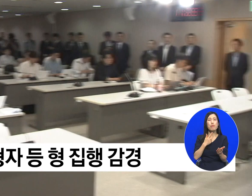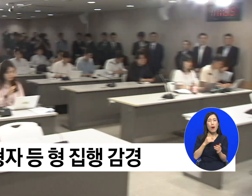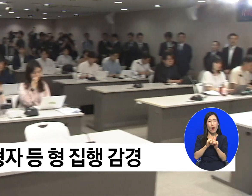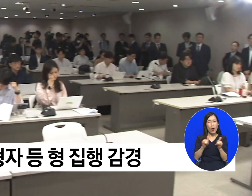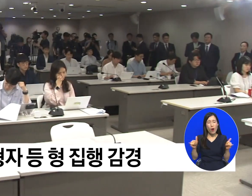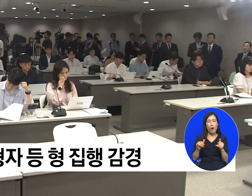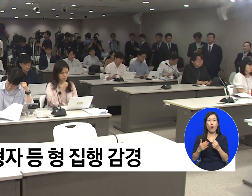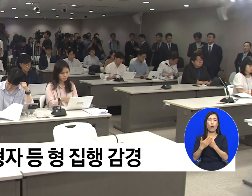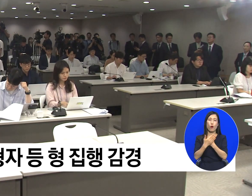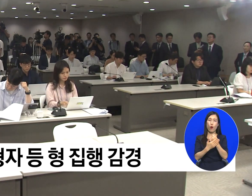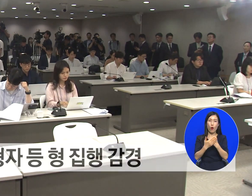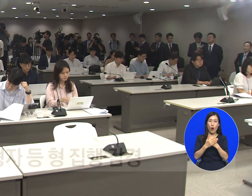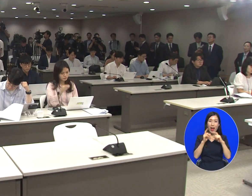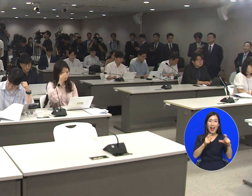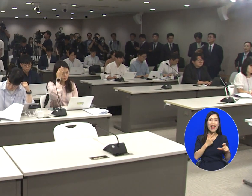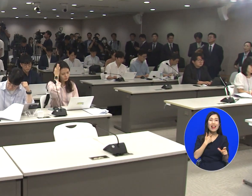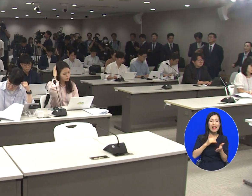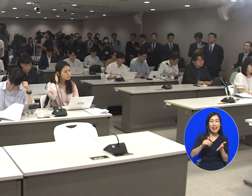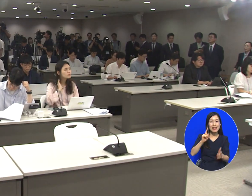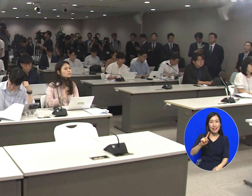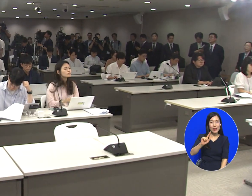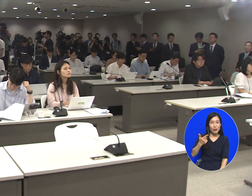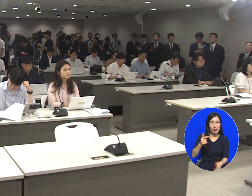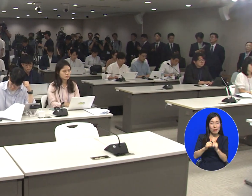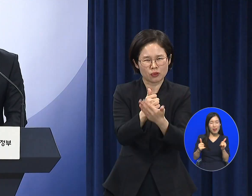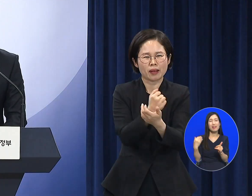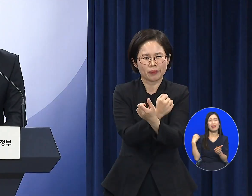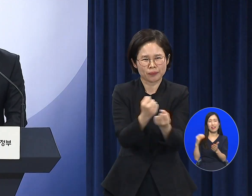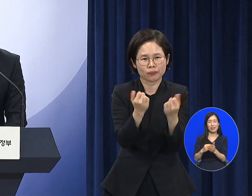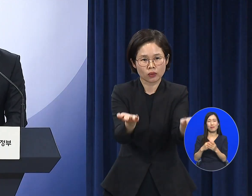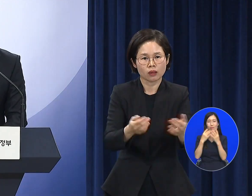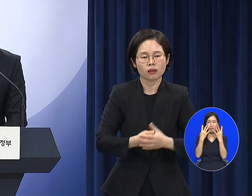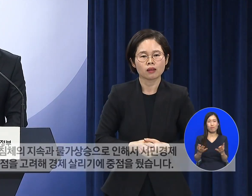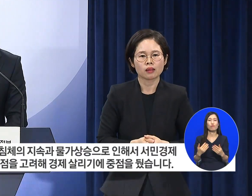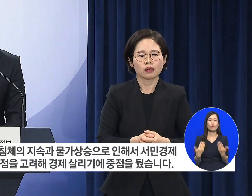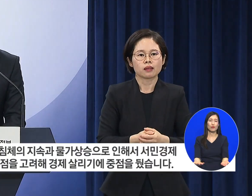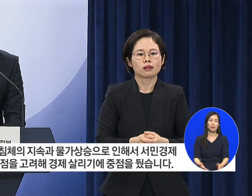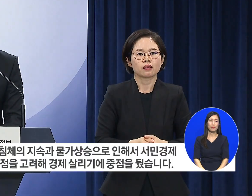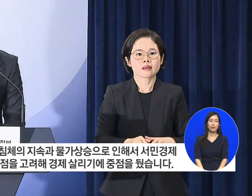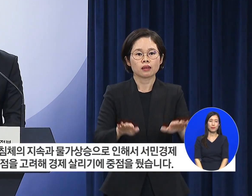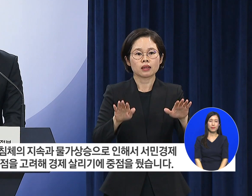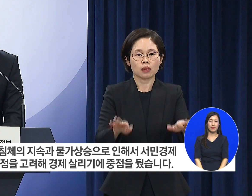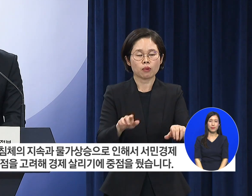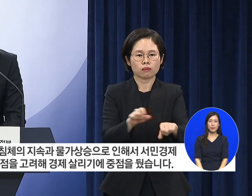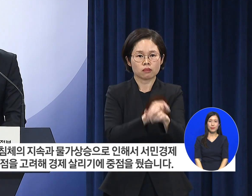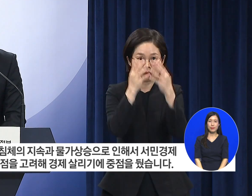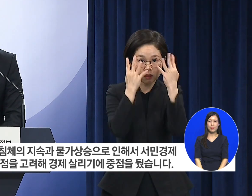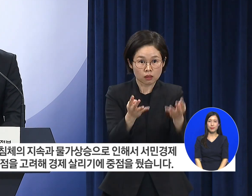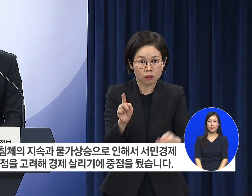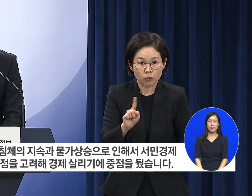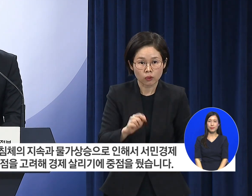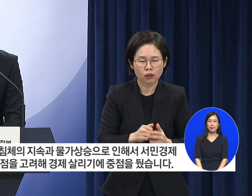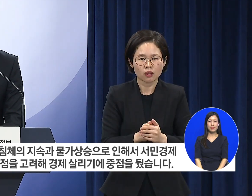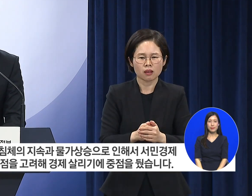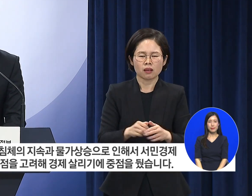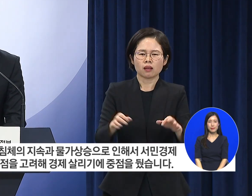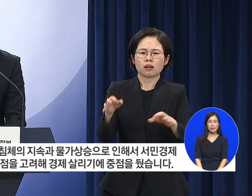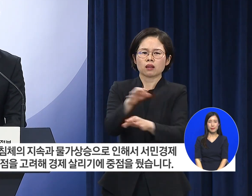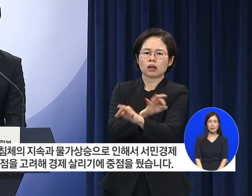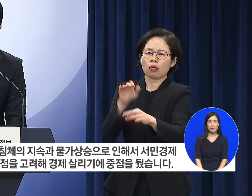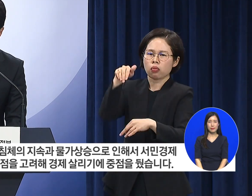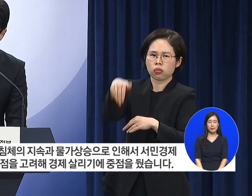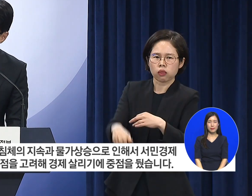집행유예 등을 선고받은 1600여명은 복권됩니다 이번 사면은 무엇보다 경기침체의 지속과